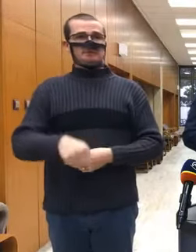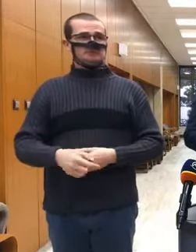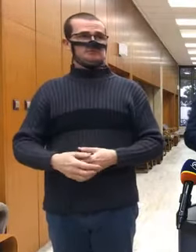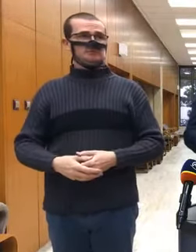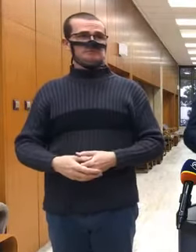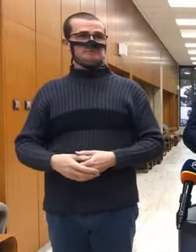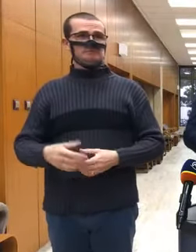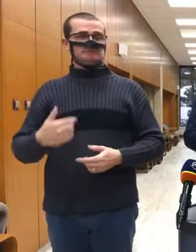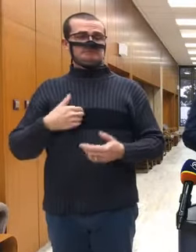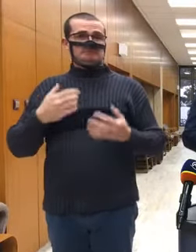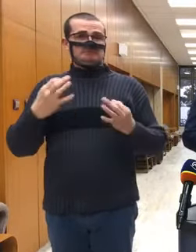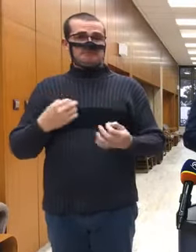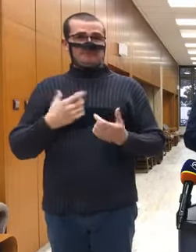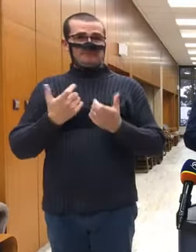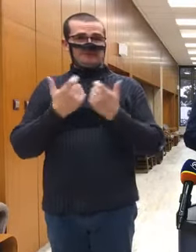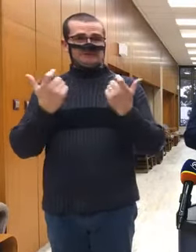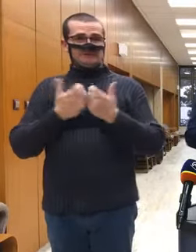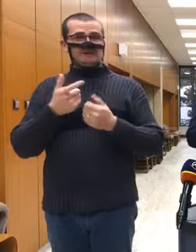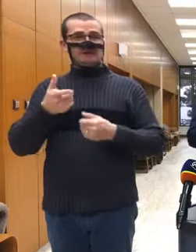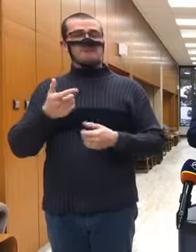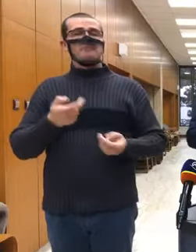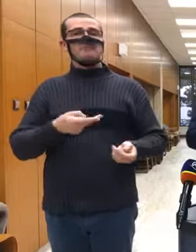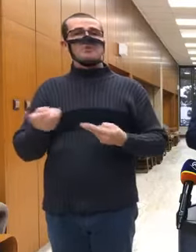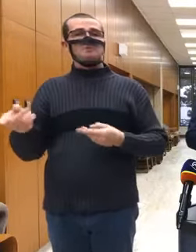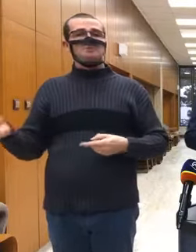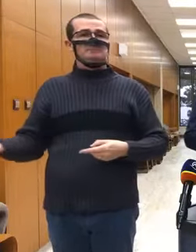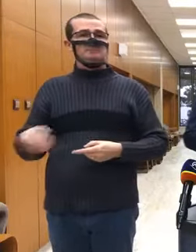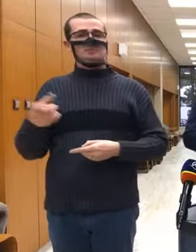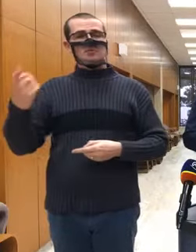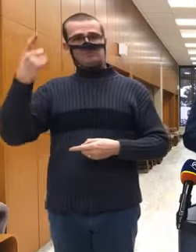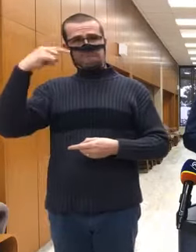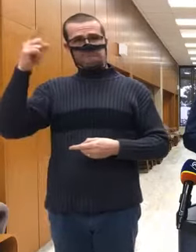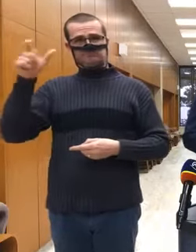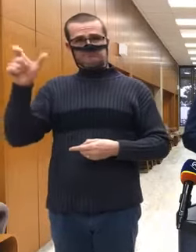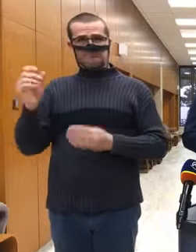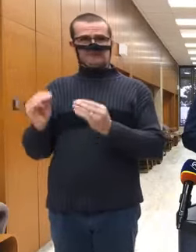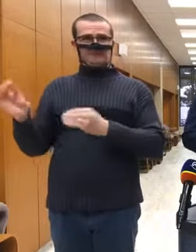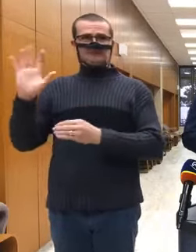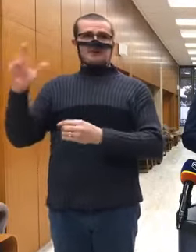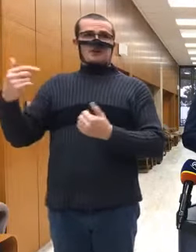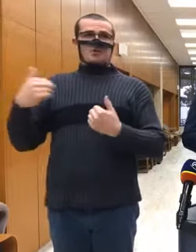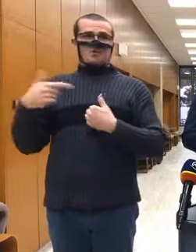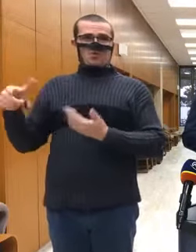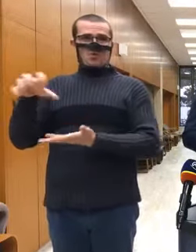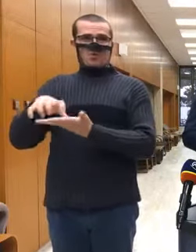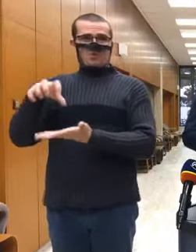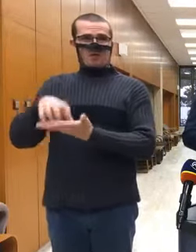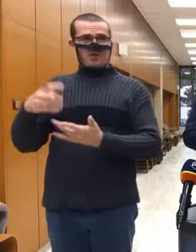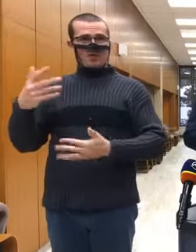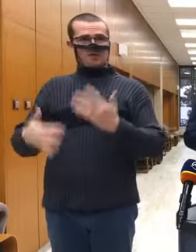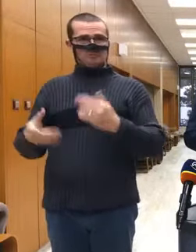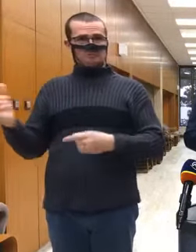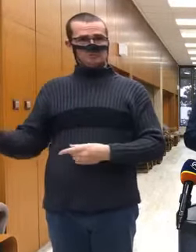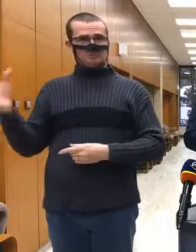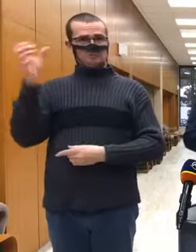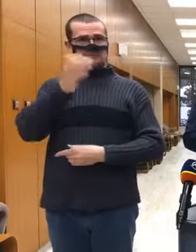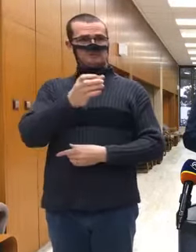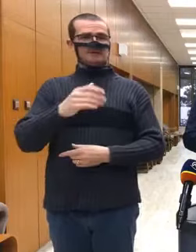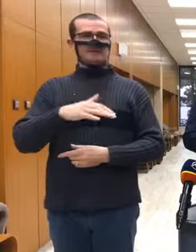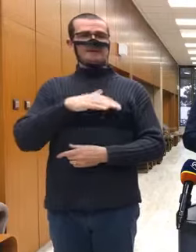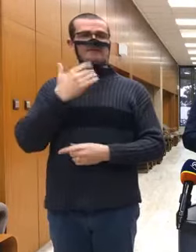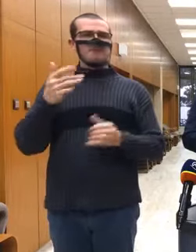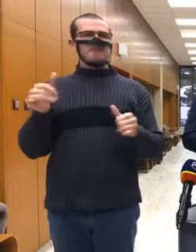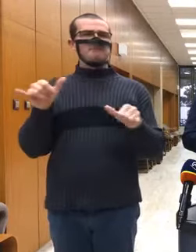Ja som to práve vysvetlil, preto, lebo poslal som niekoho, kto je zdatnejší v tej oblasti. Ja si myslím, je veľmi